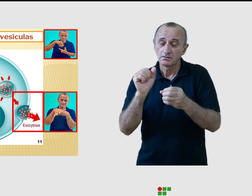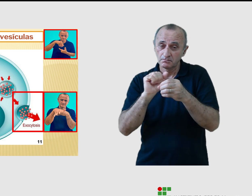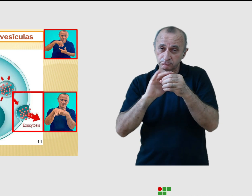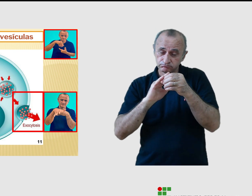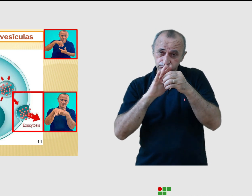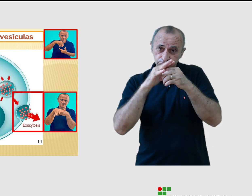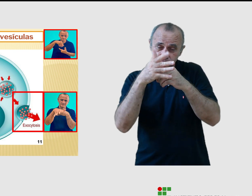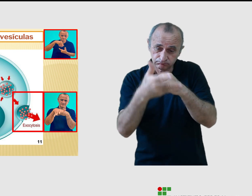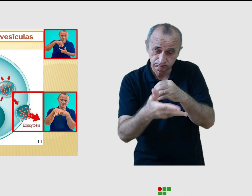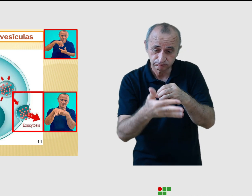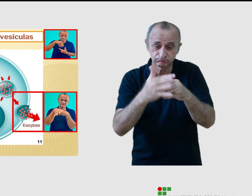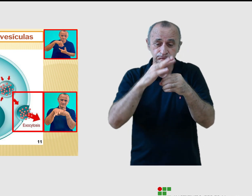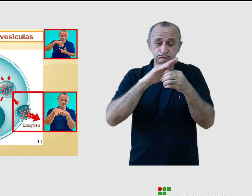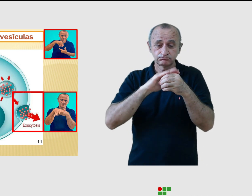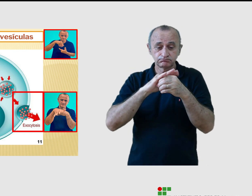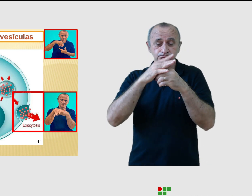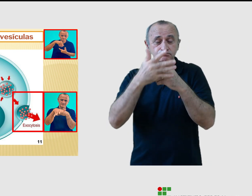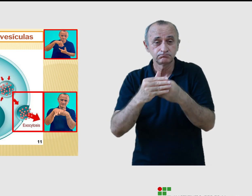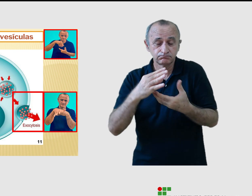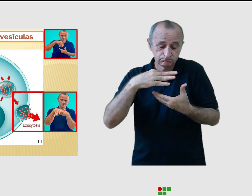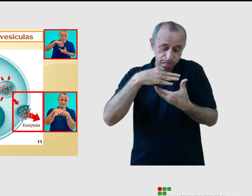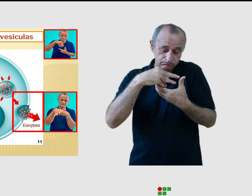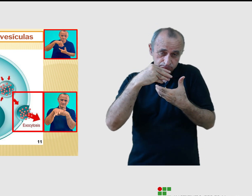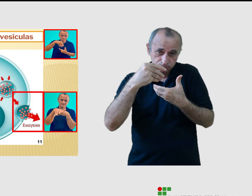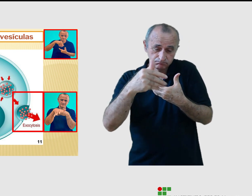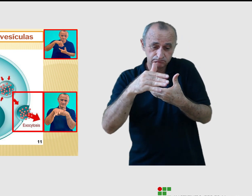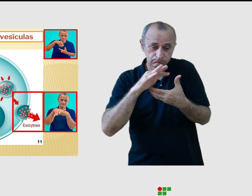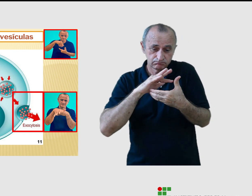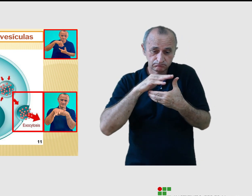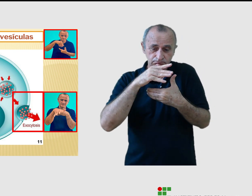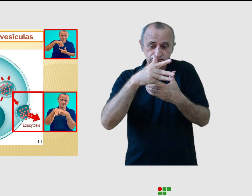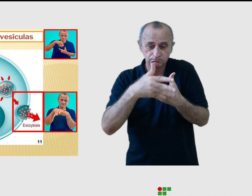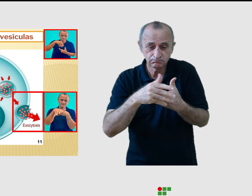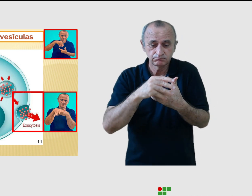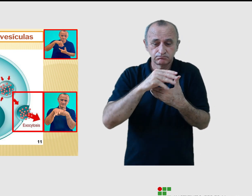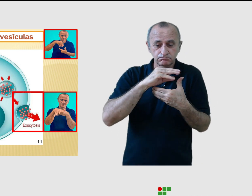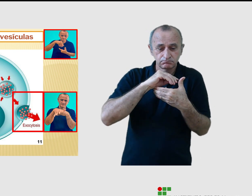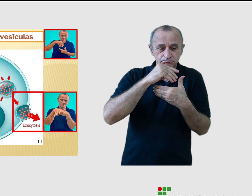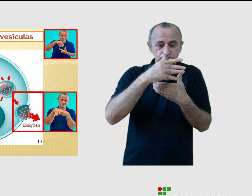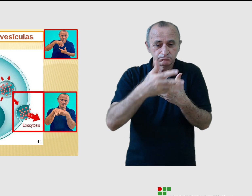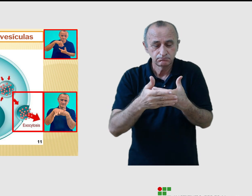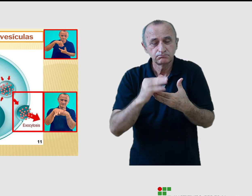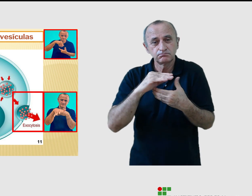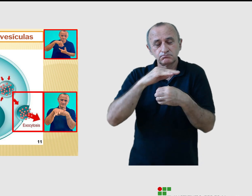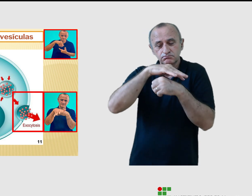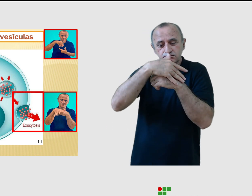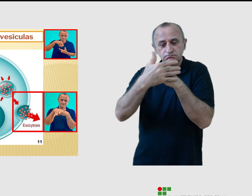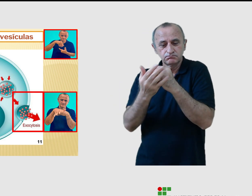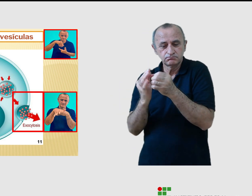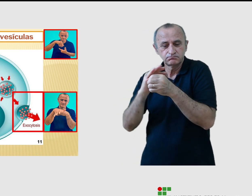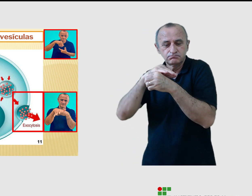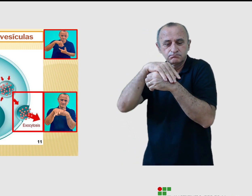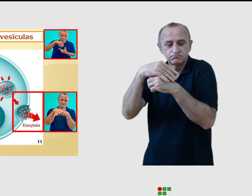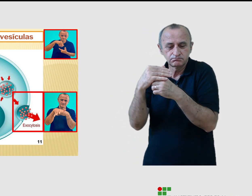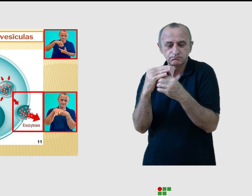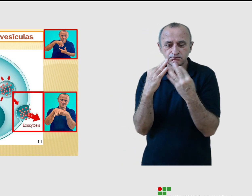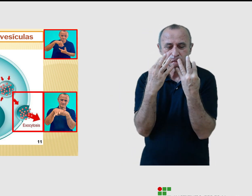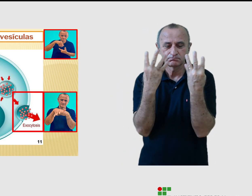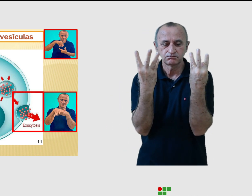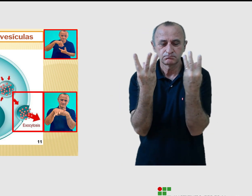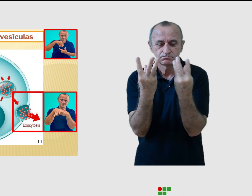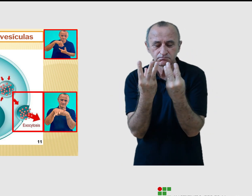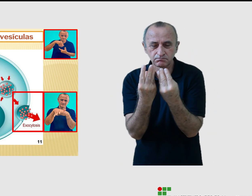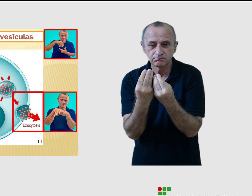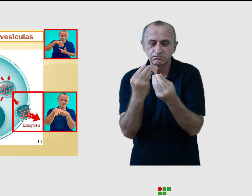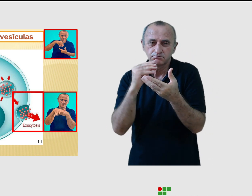Quando isso acontece, o transporte pela membrana deve ocorrer por meio de vesículas. Chamamos de vesícula